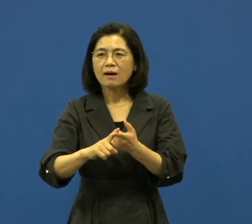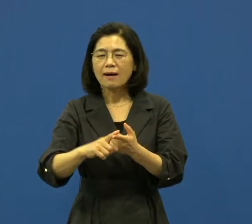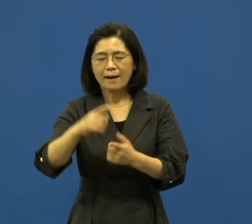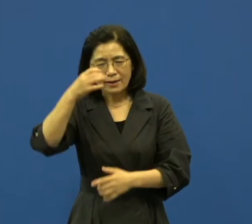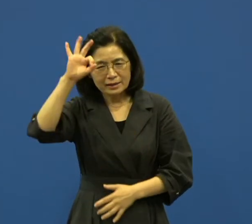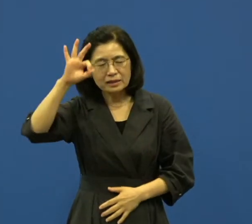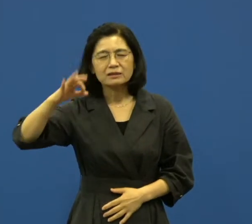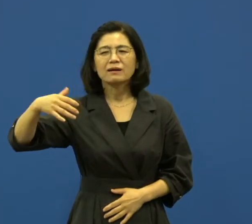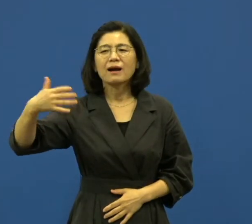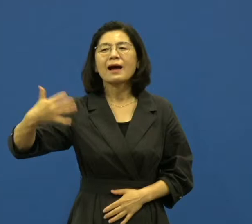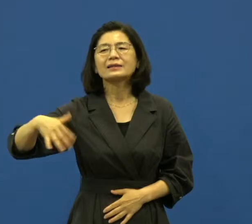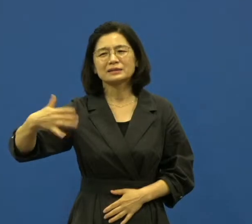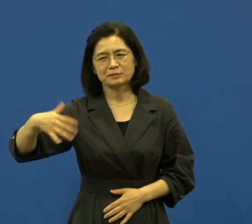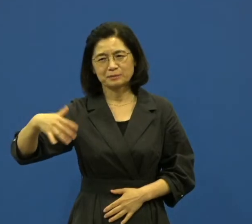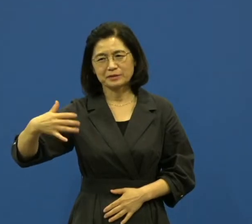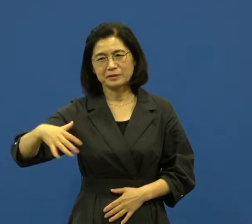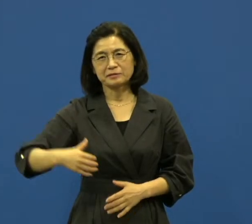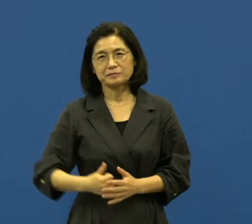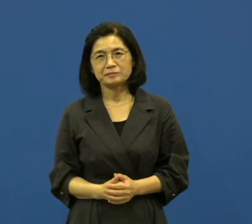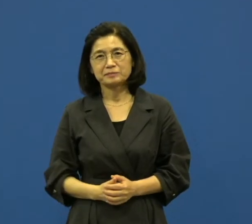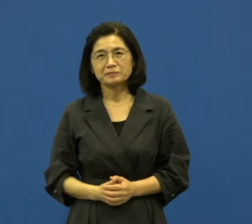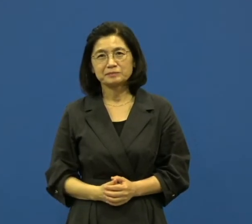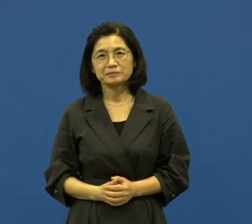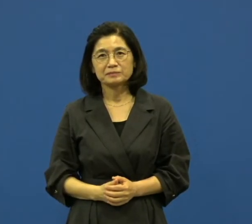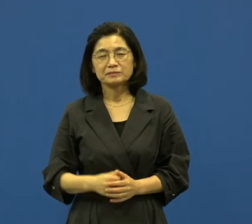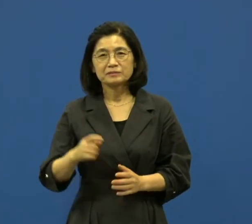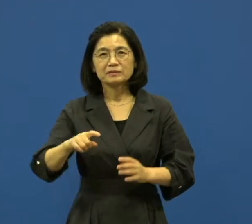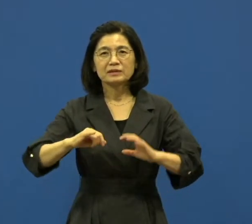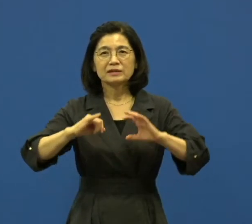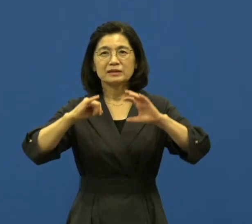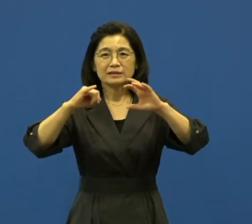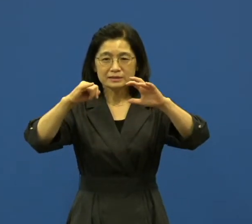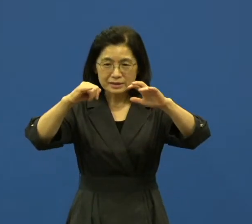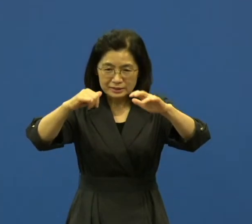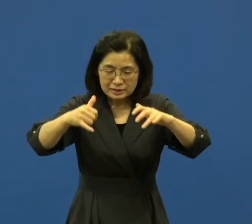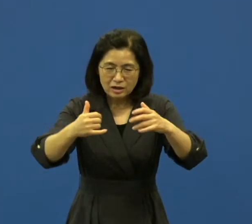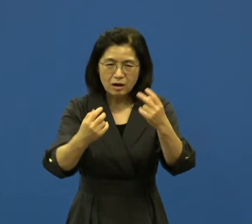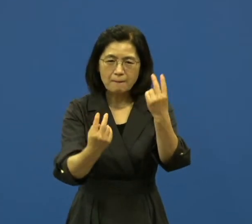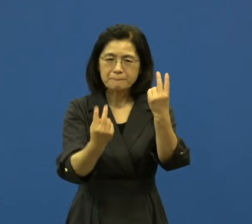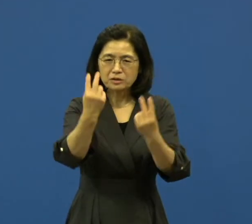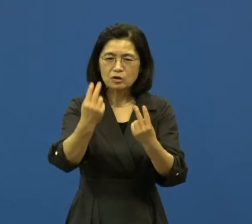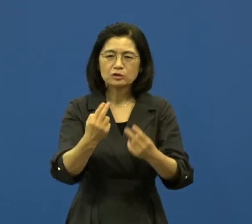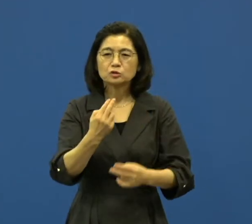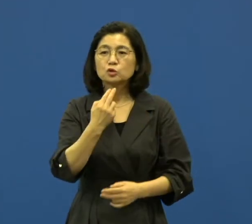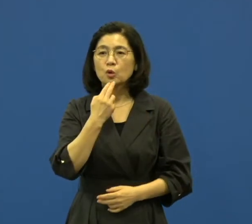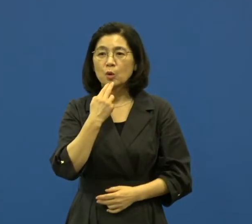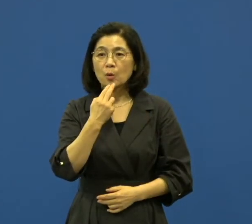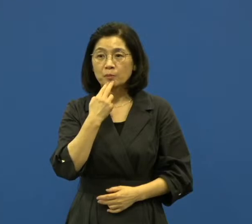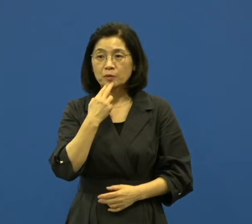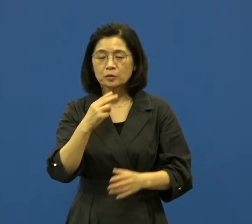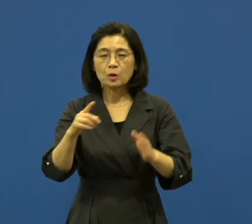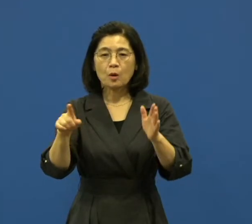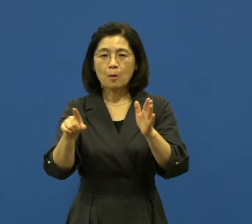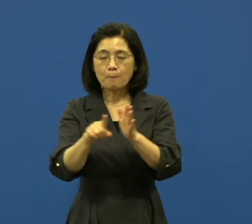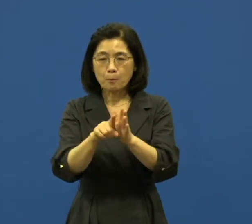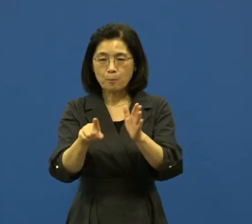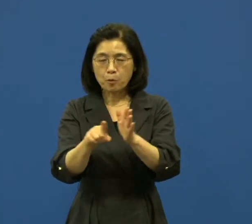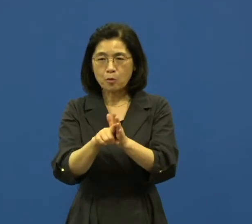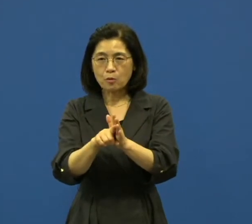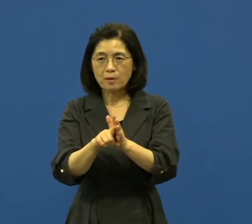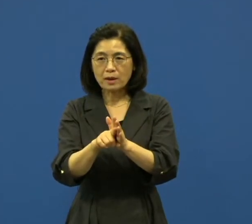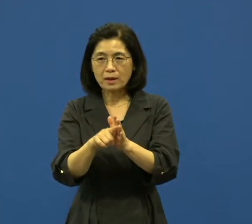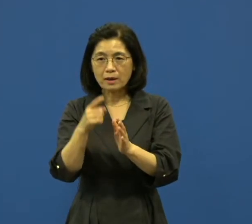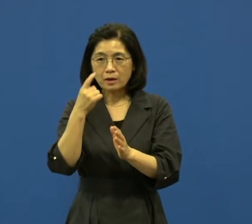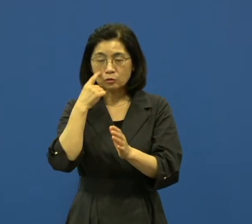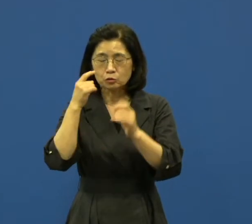기쁨이 북받쳐 오른다는 거죠. 이 세상에 어떤 것과 비교할 수 없는 기쁨이 밀려오는 거죠. 그냥 막